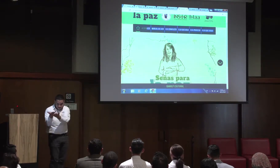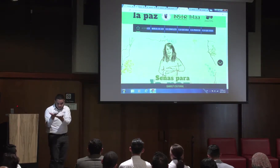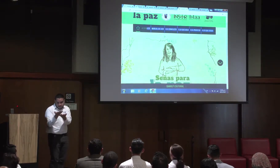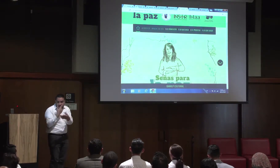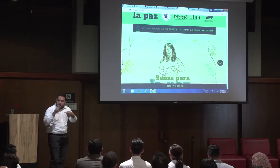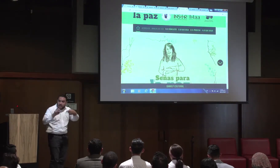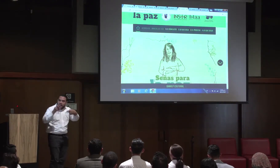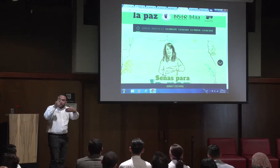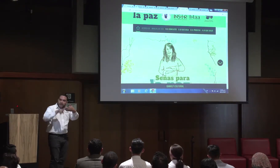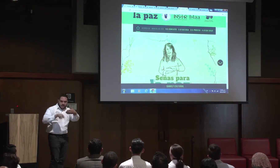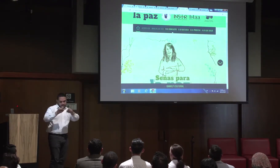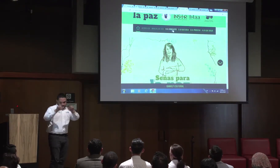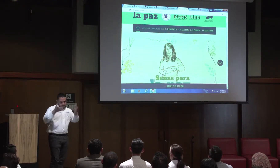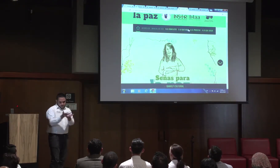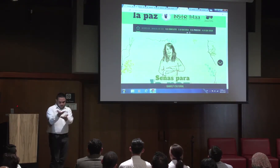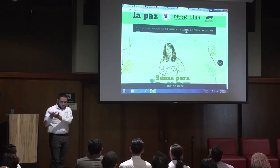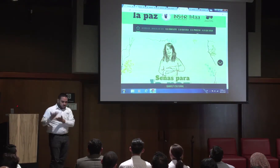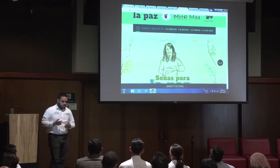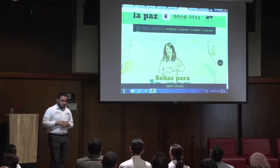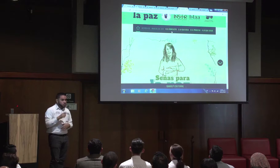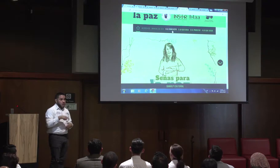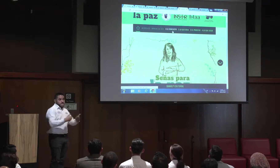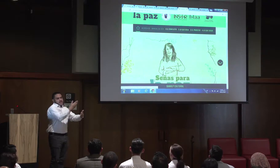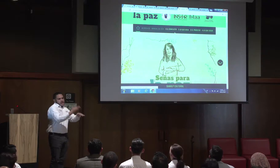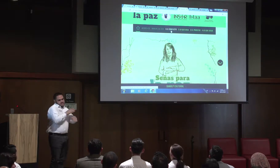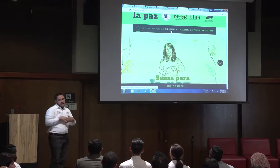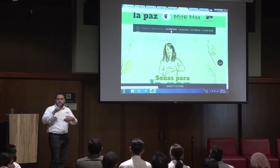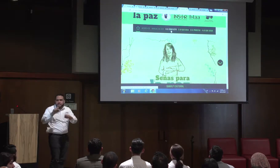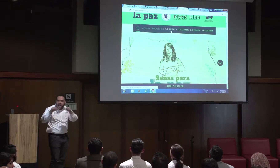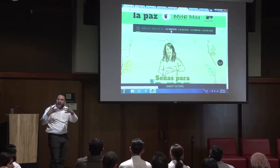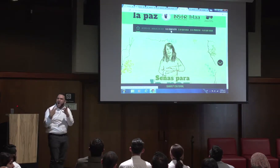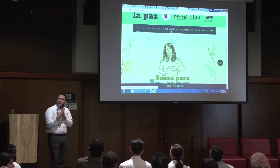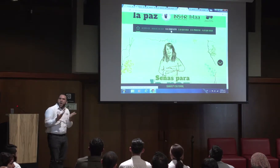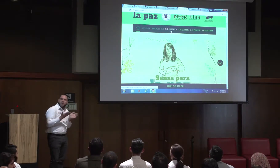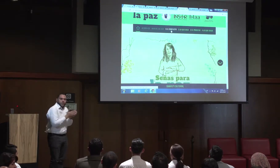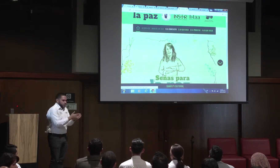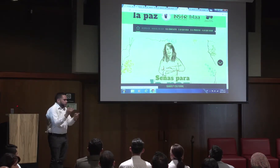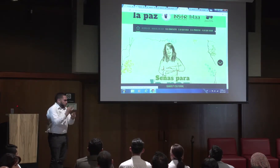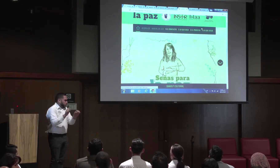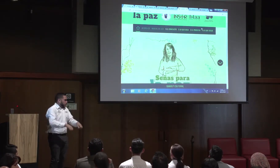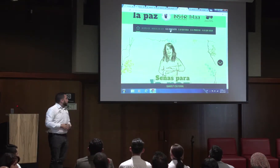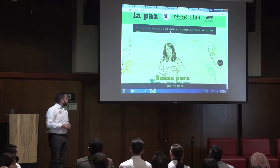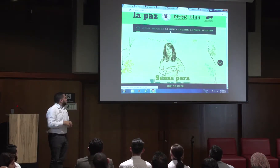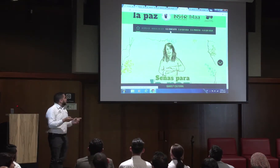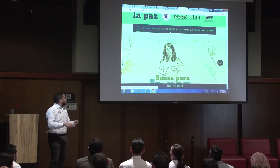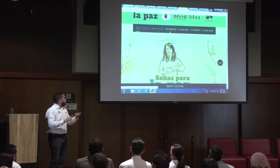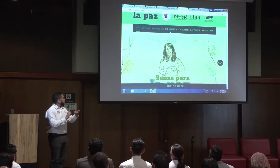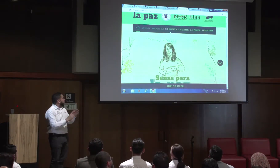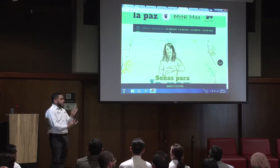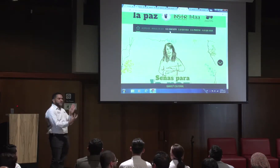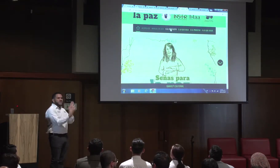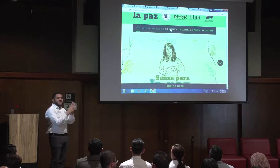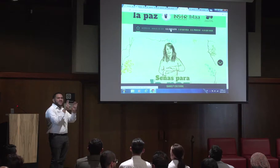sea leído antes de iniciar, digamos, el uso de la herramienta. Y cuando ustedes entran, por ejemplo, en uno de los capítulos, en